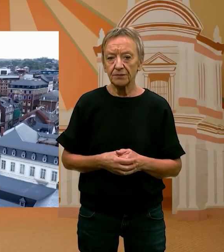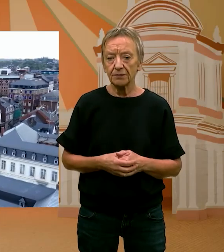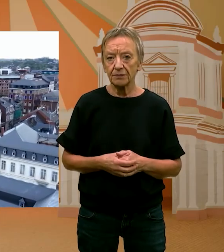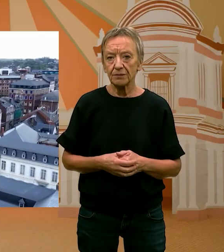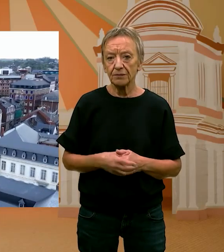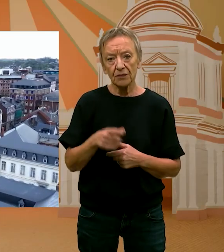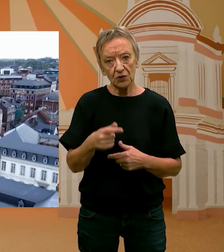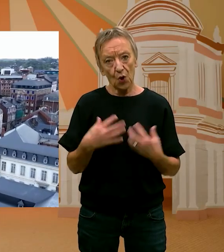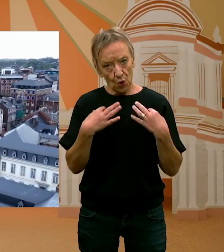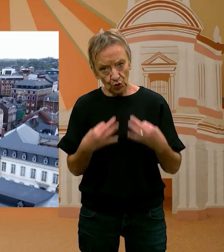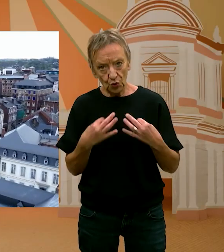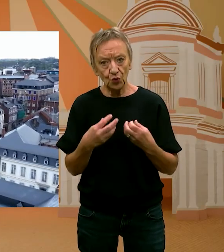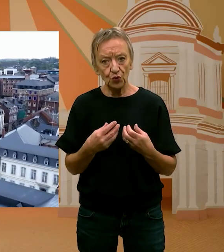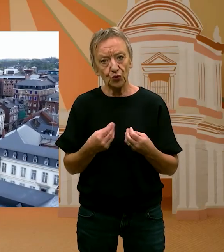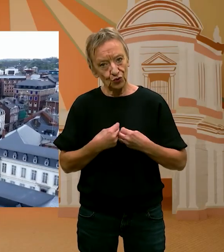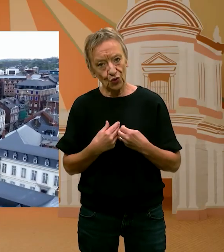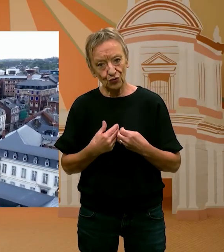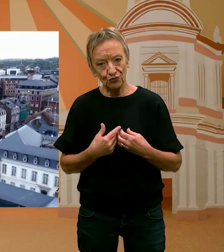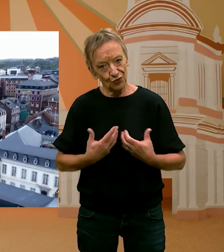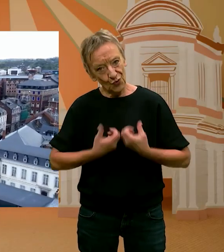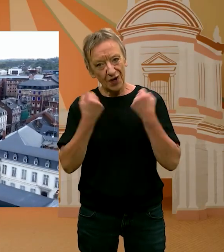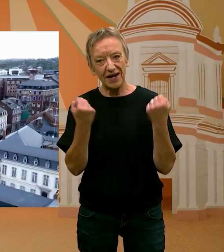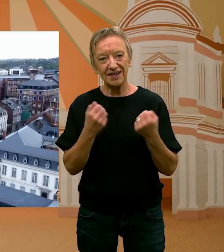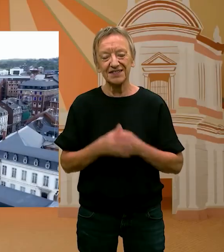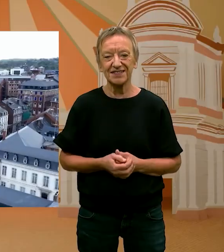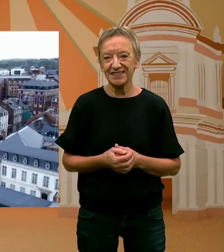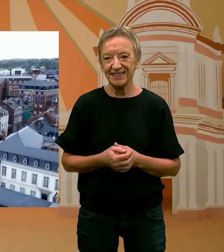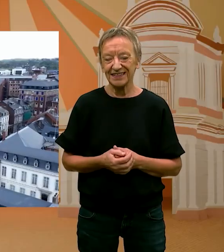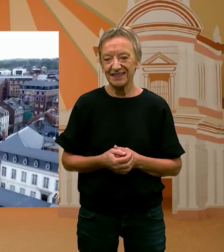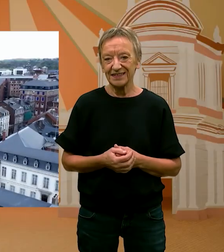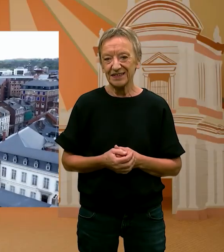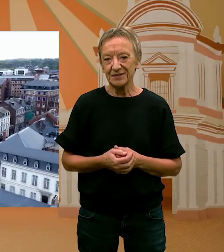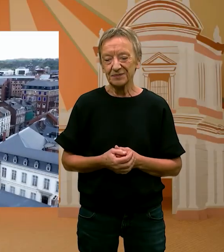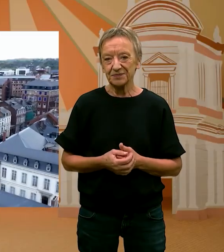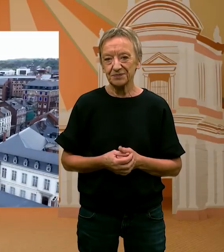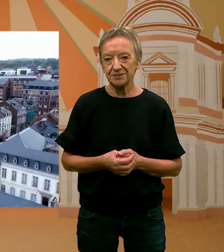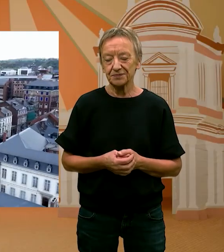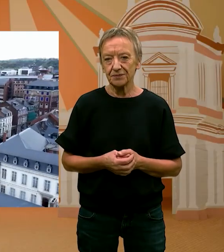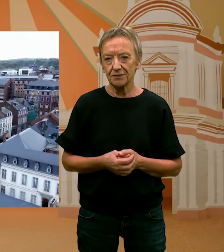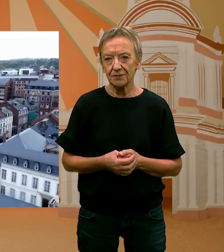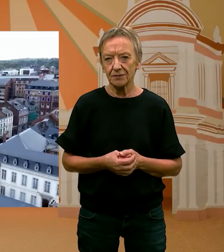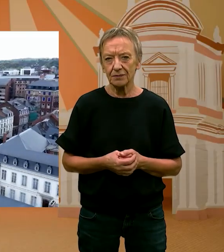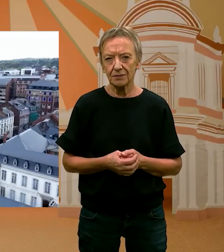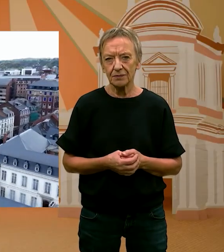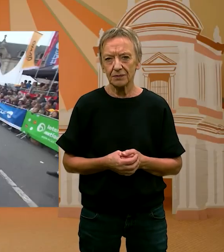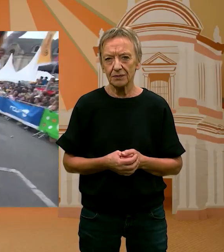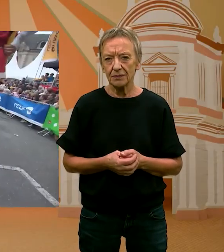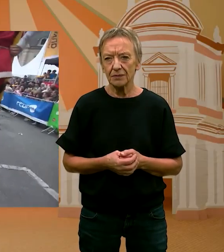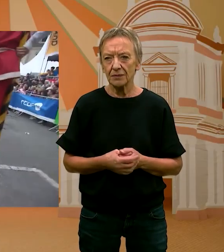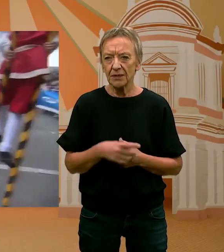et très bien avisés. Donc c'était eux qui géraient notre combat hier pour les chasses de diamants. On n'est pas loin d'être à 15 contre 15. Je viens de compter le nombre